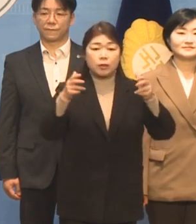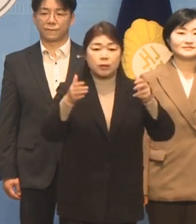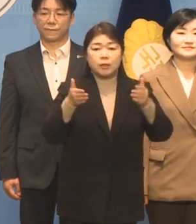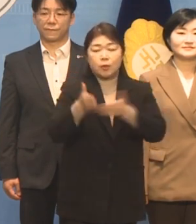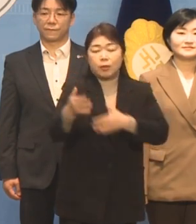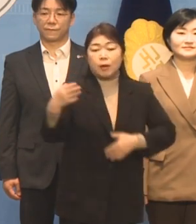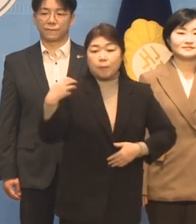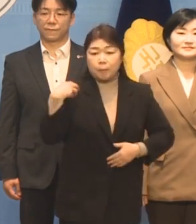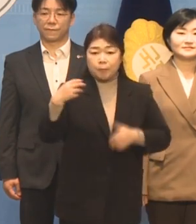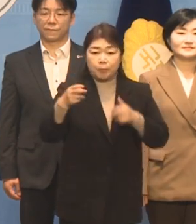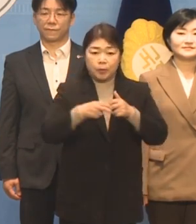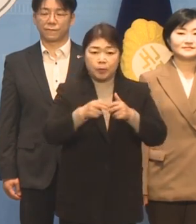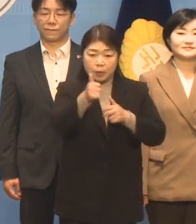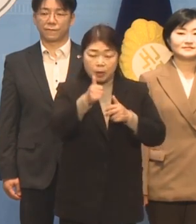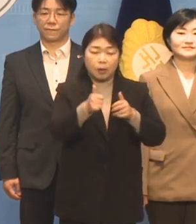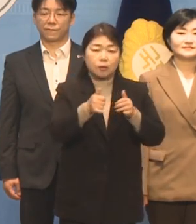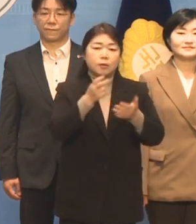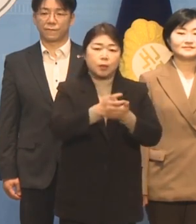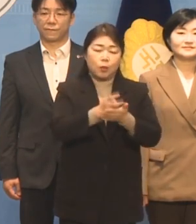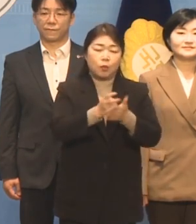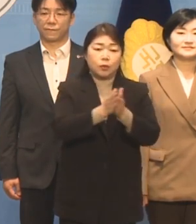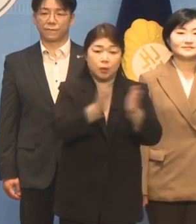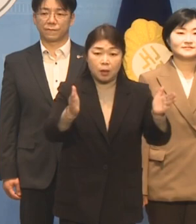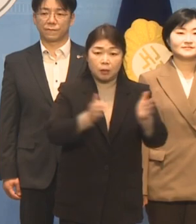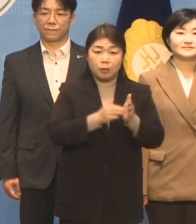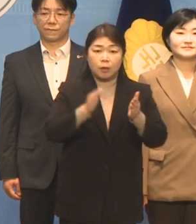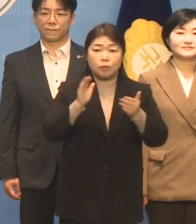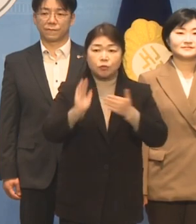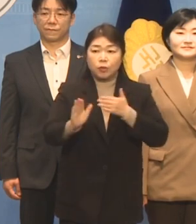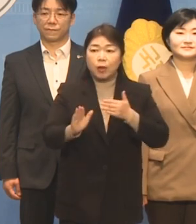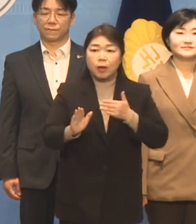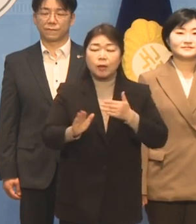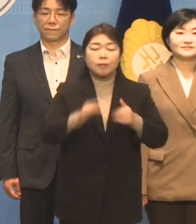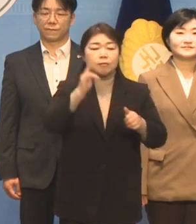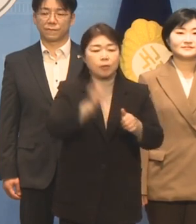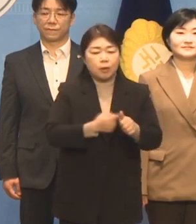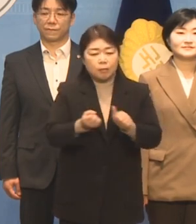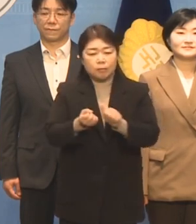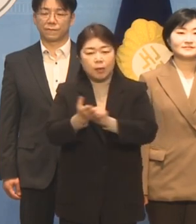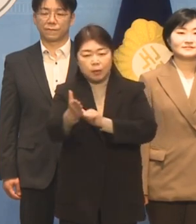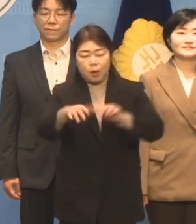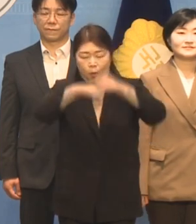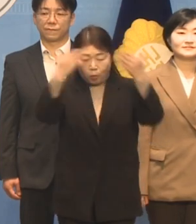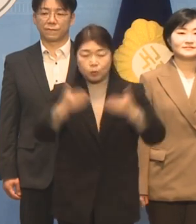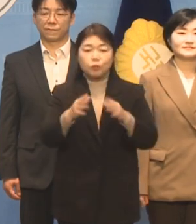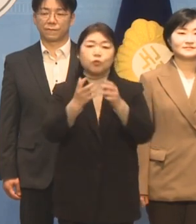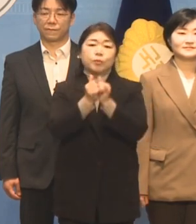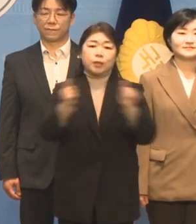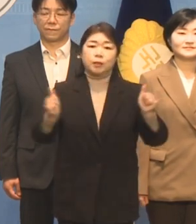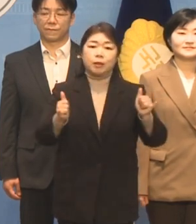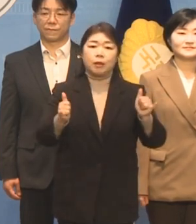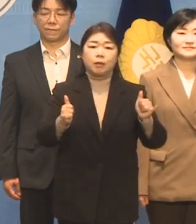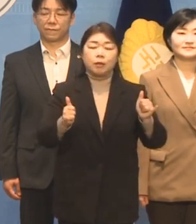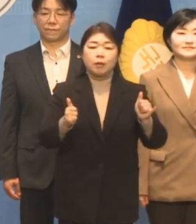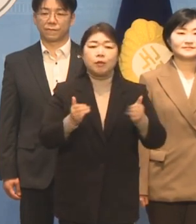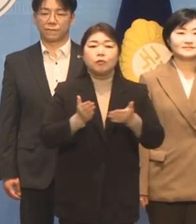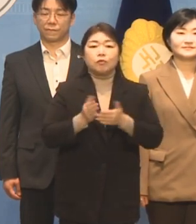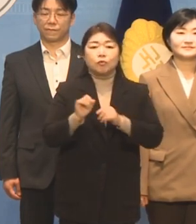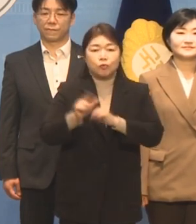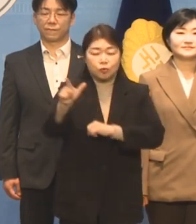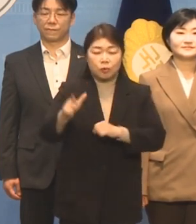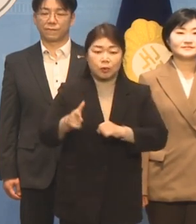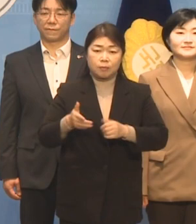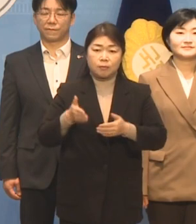궁극적으로 온 국민 주치의 제도로 나아가겠습니다. 한편 국민 간병비 보험 제도를